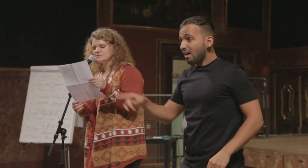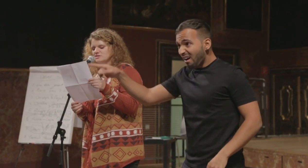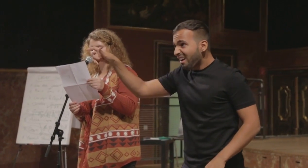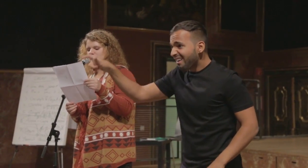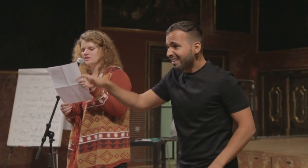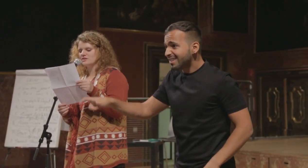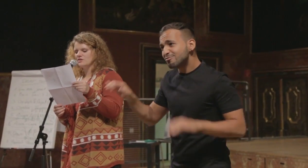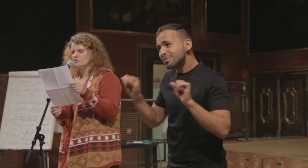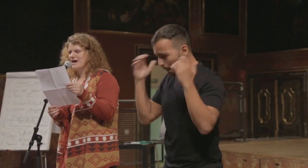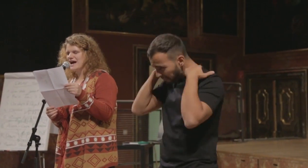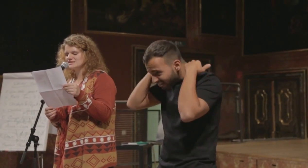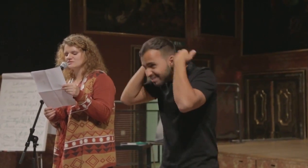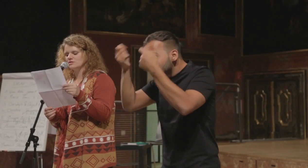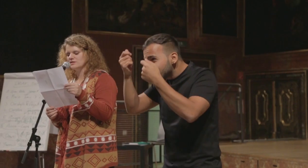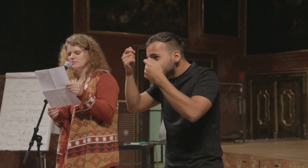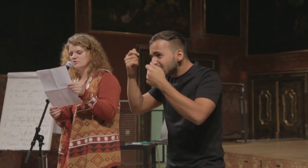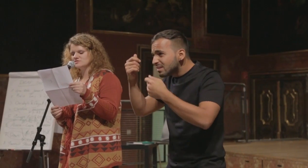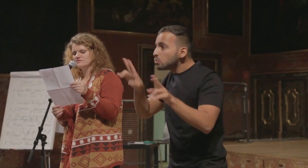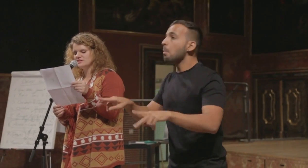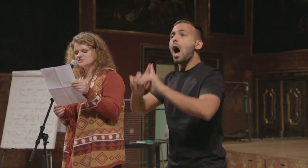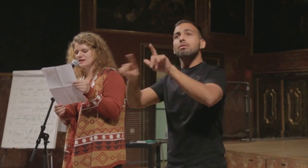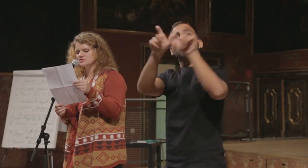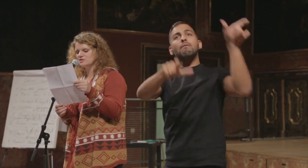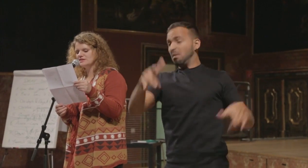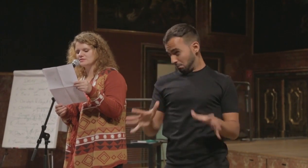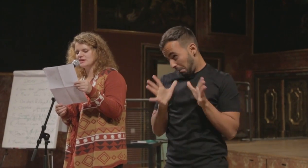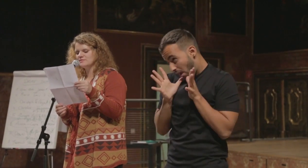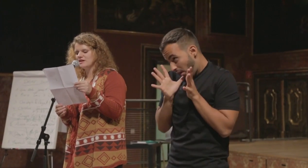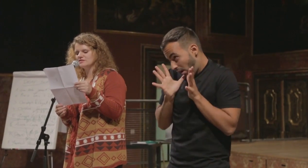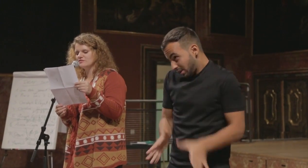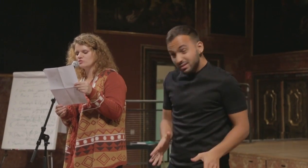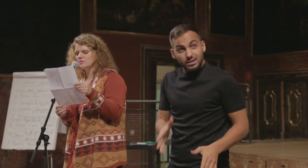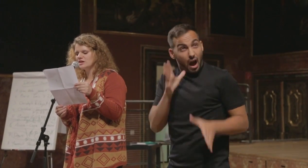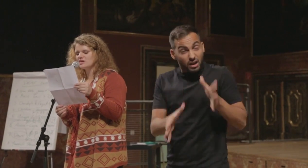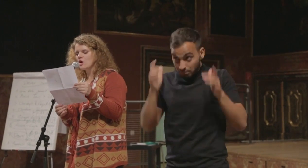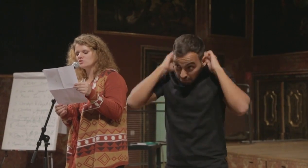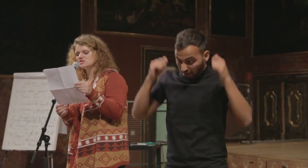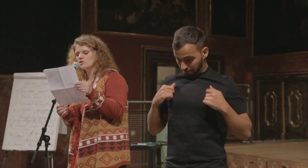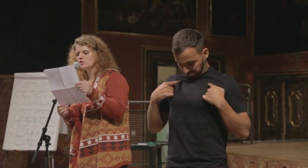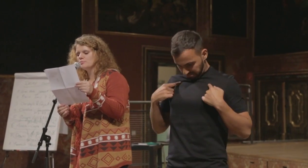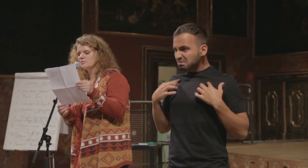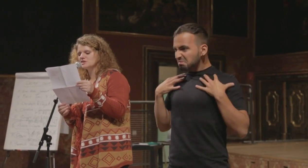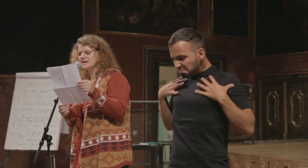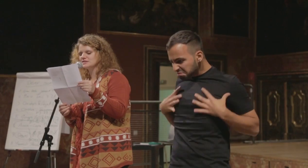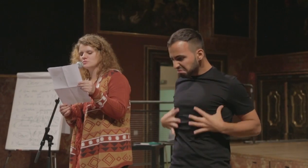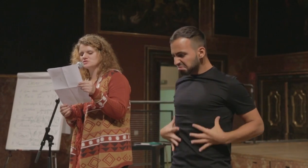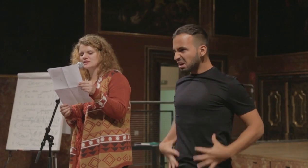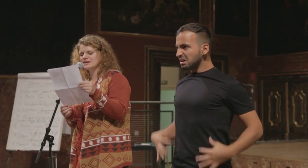bei schlechtem Wetter. Und du hasst Norweger-Pullis und findest sie abscheulich an jedem, der an dir vorübergeht und diese Wolllumpen mit gezackten Mustern trägt.